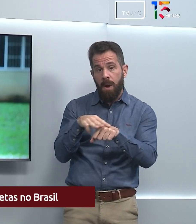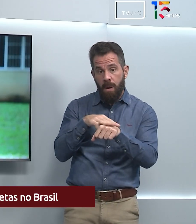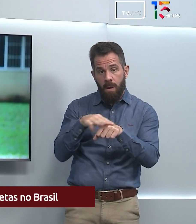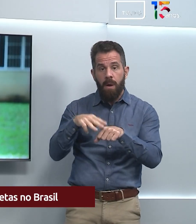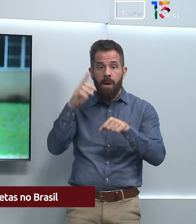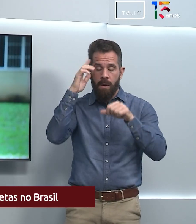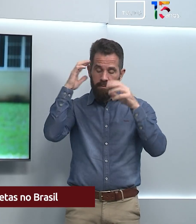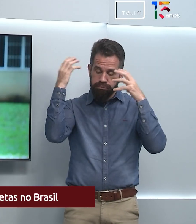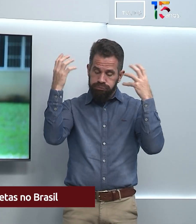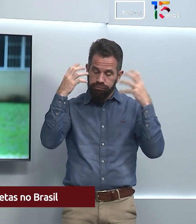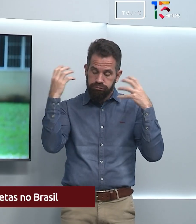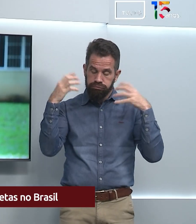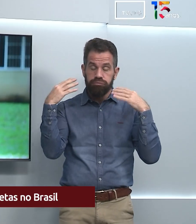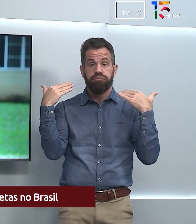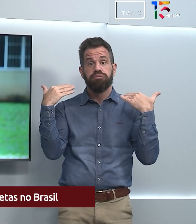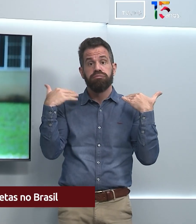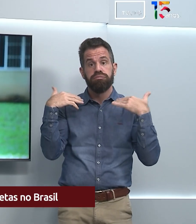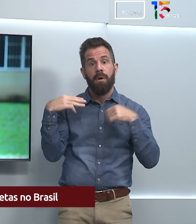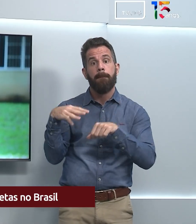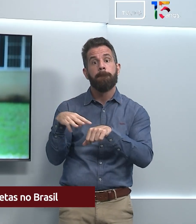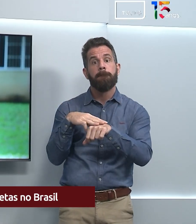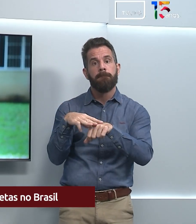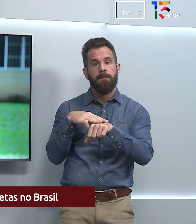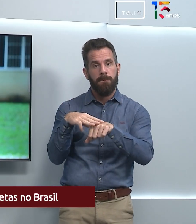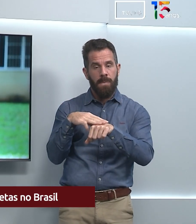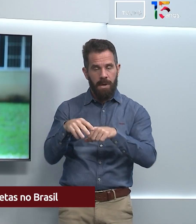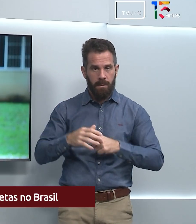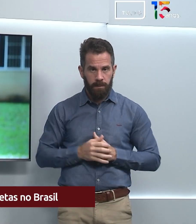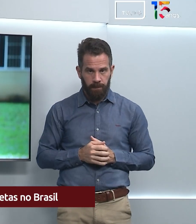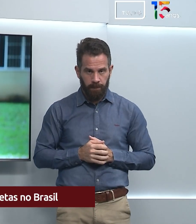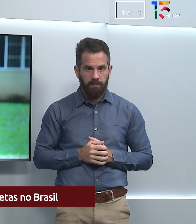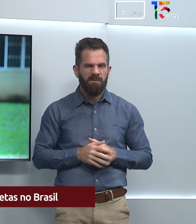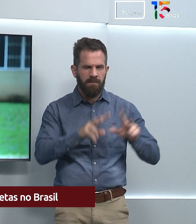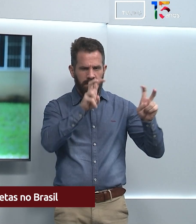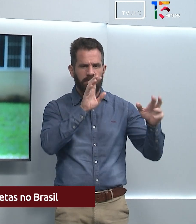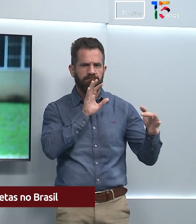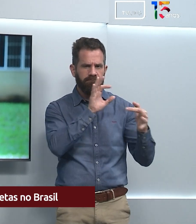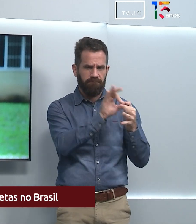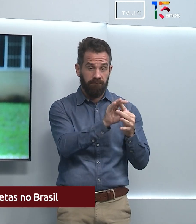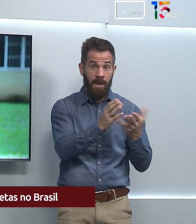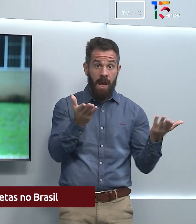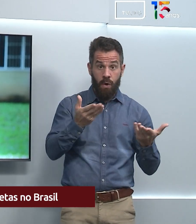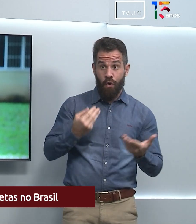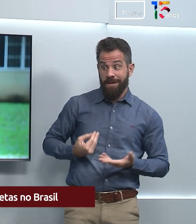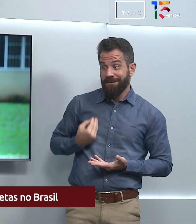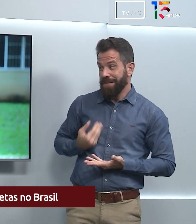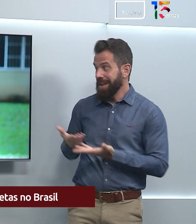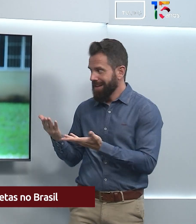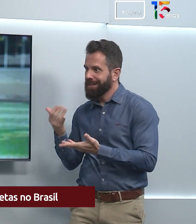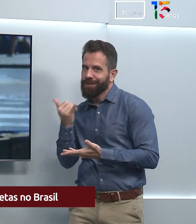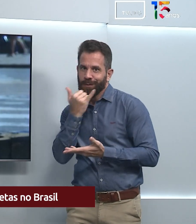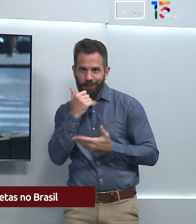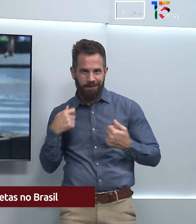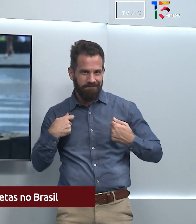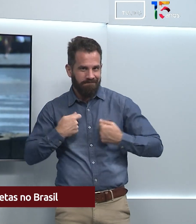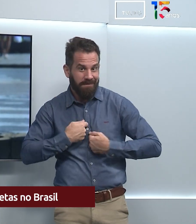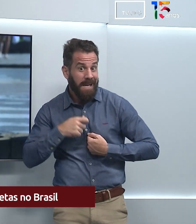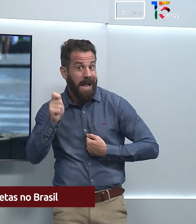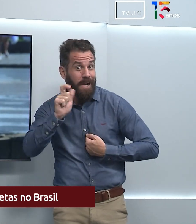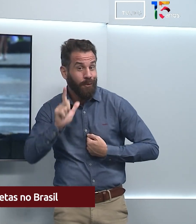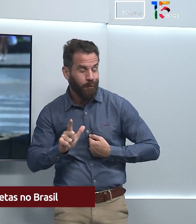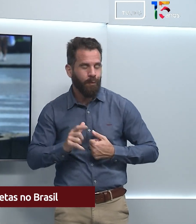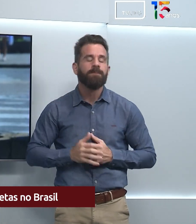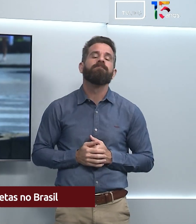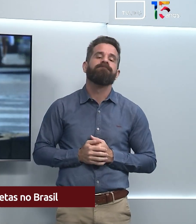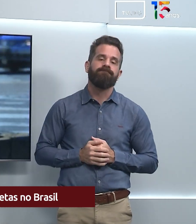cabelos são castanhos, cacheados, na altura dos ombros. Hoje, uso uma blusa azul. Dados